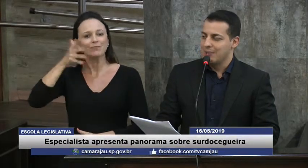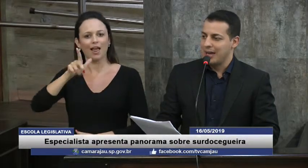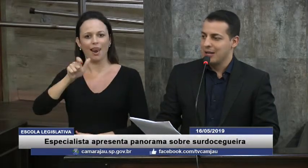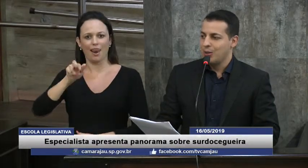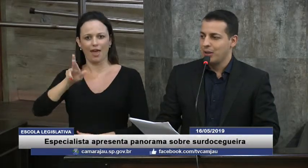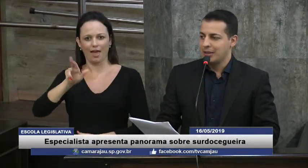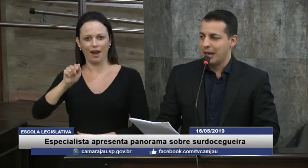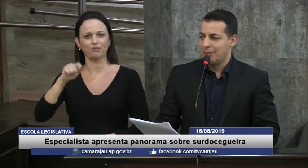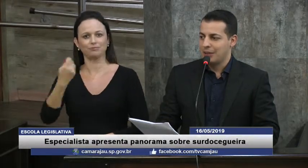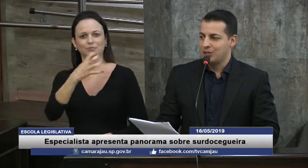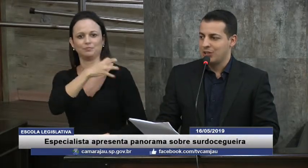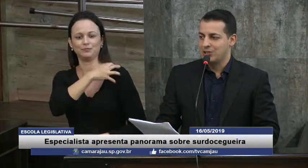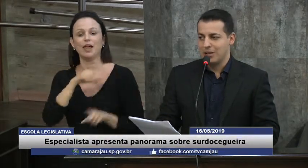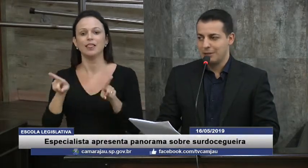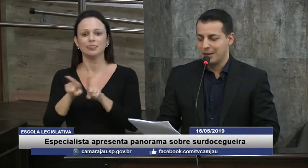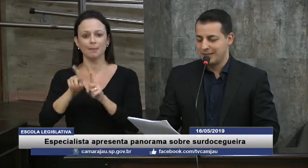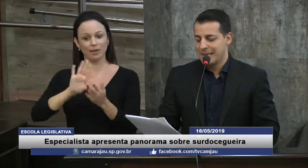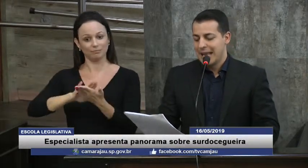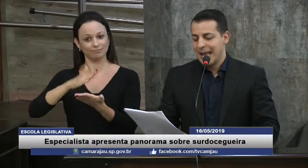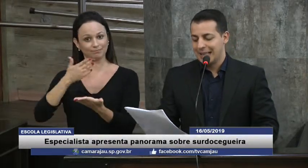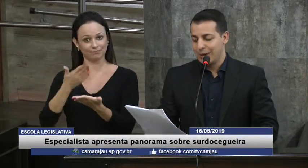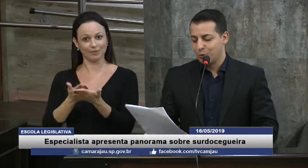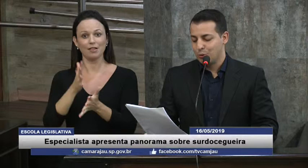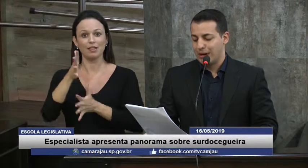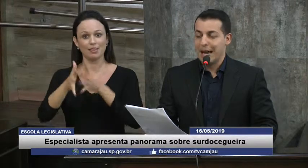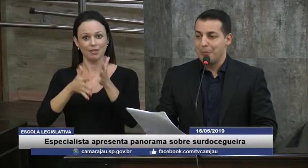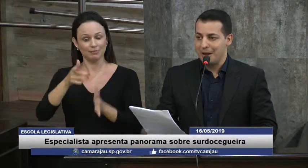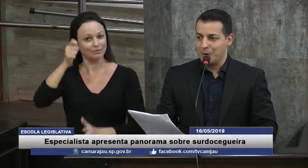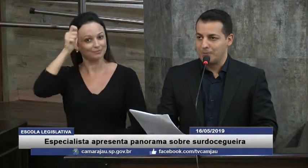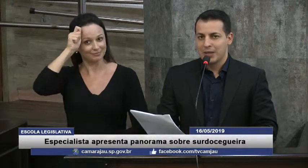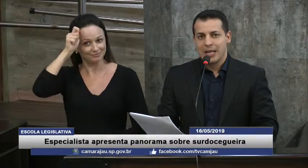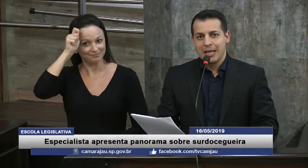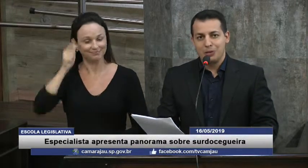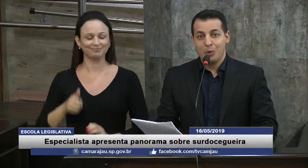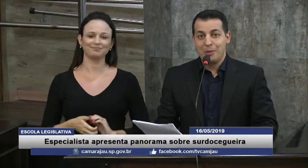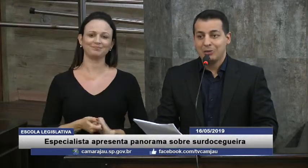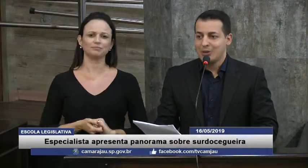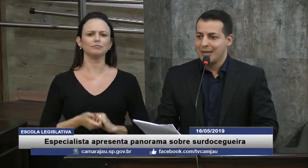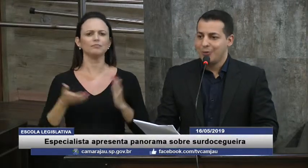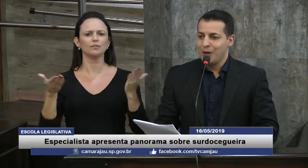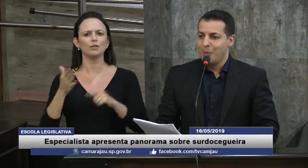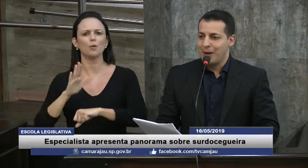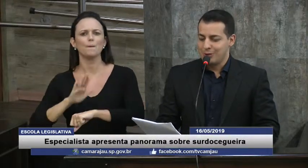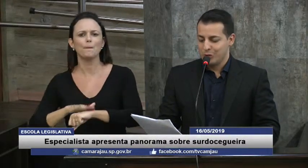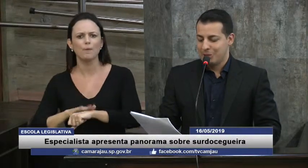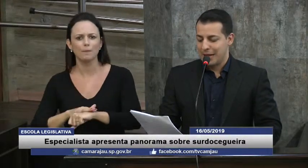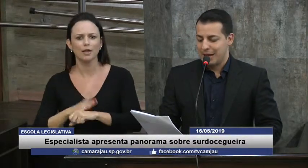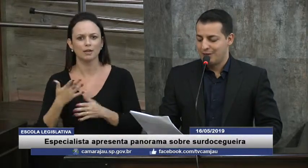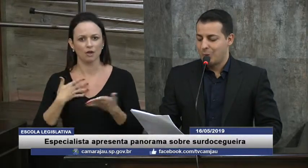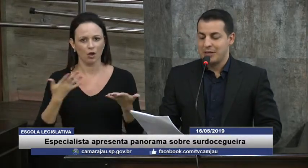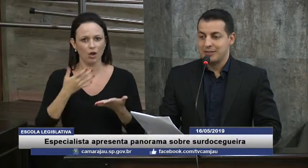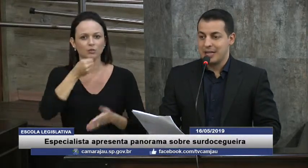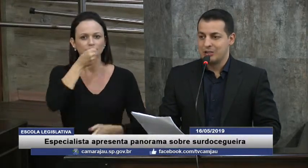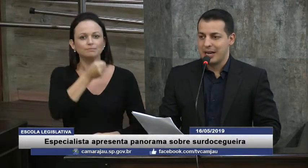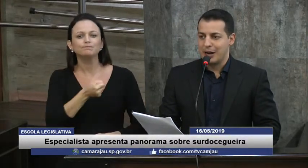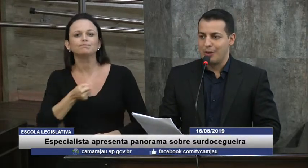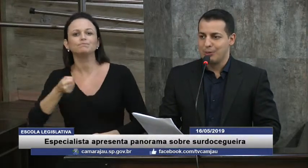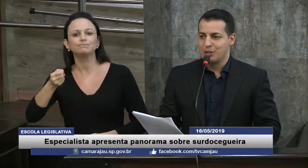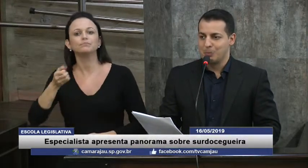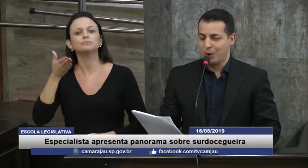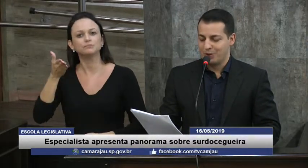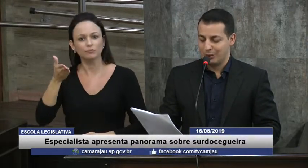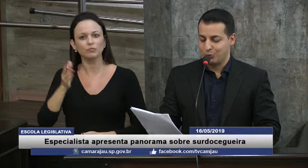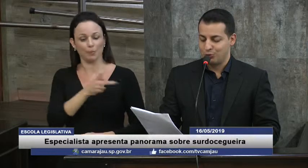e também o intérprete de Libras, Adalto Caramano. Neste momento, então, eu passo a palavra ao presidente da